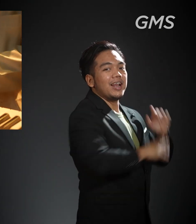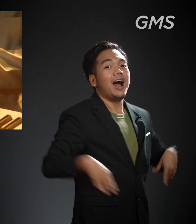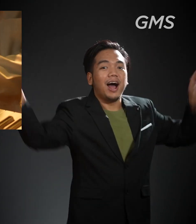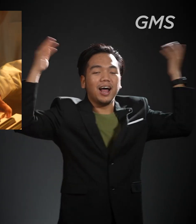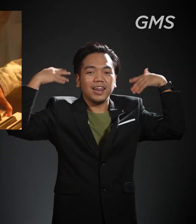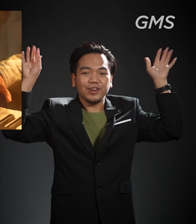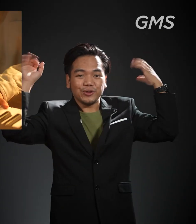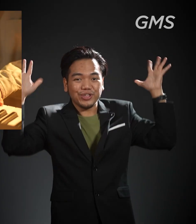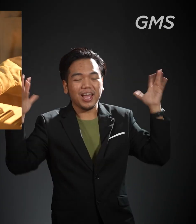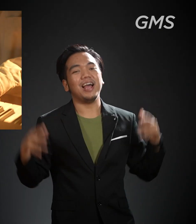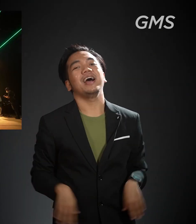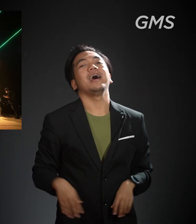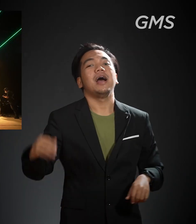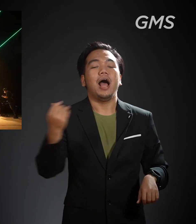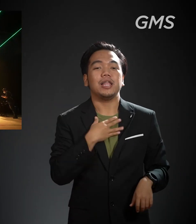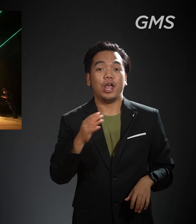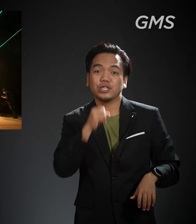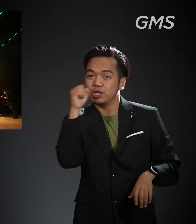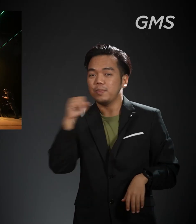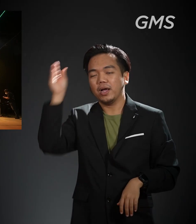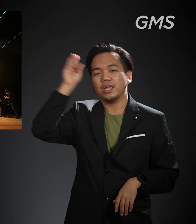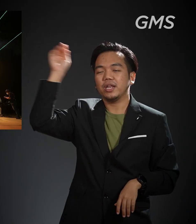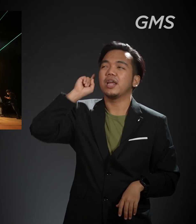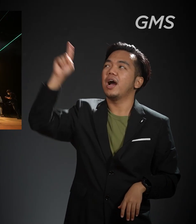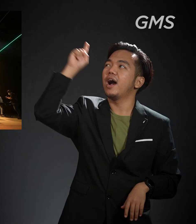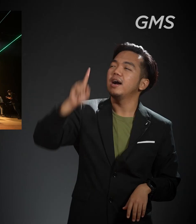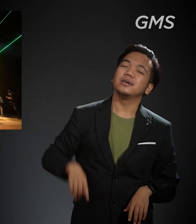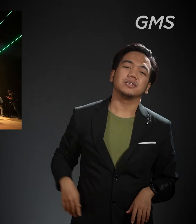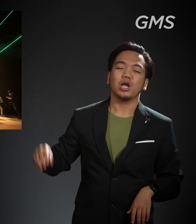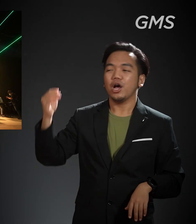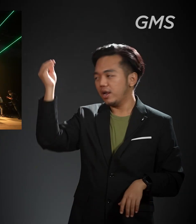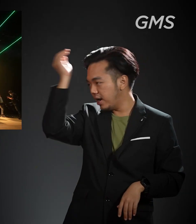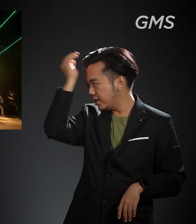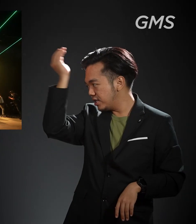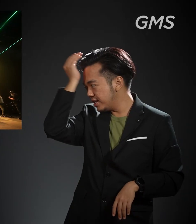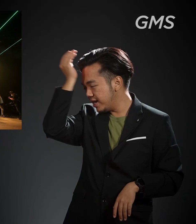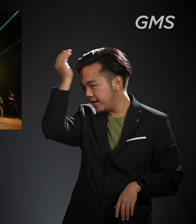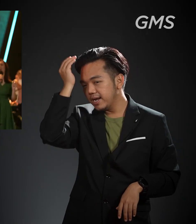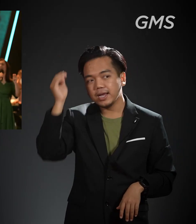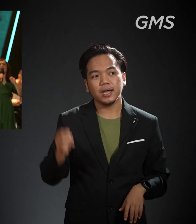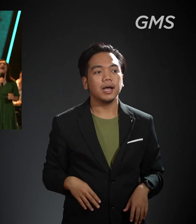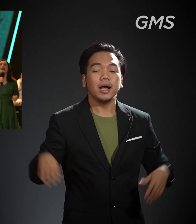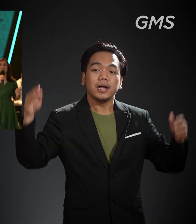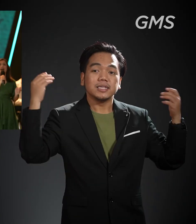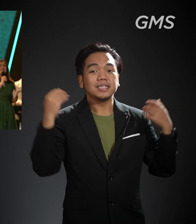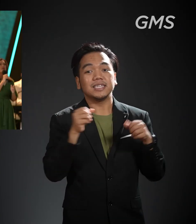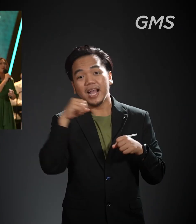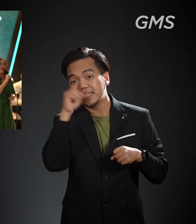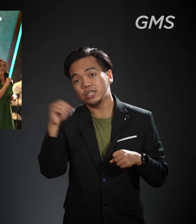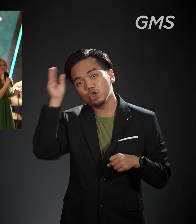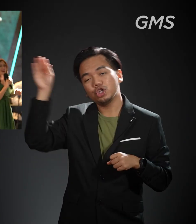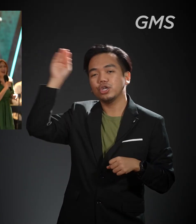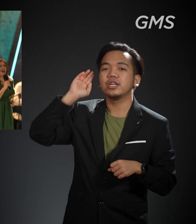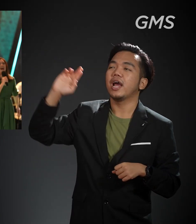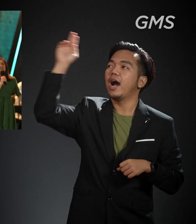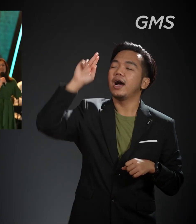pujian, haleluya, nyanyi bagi Dia Sang Raja. Oh, nyanyi